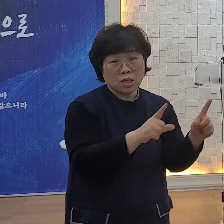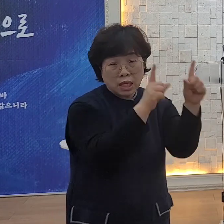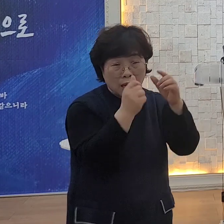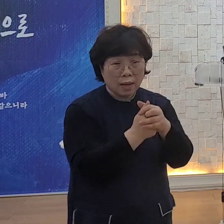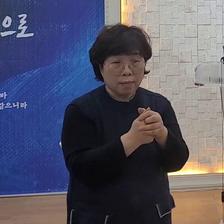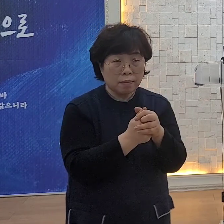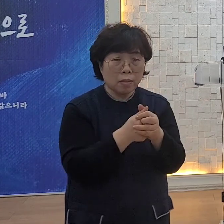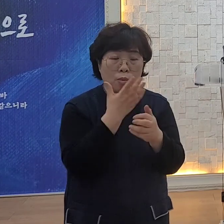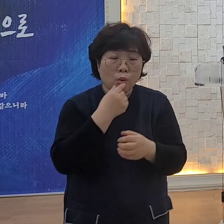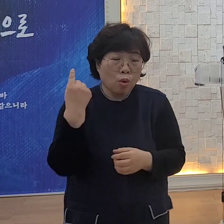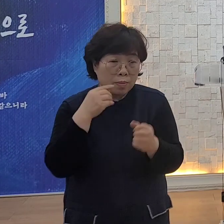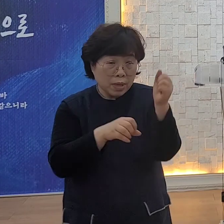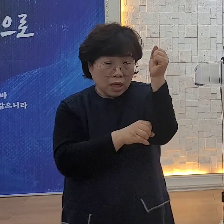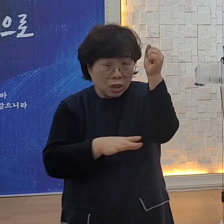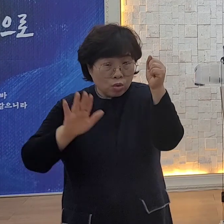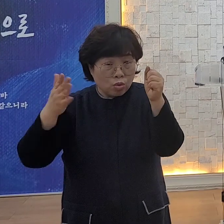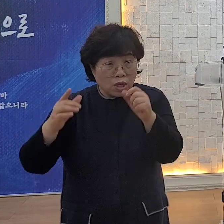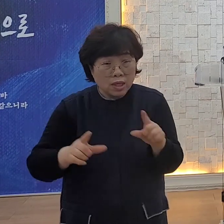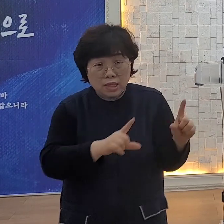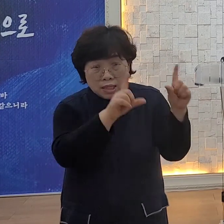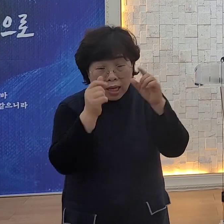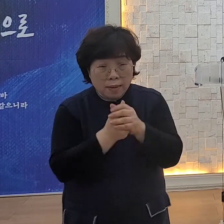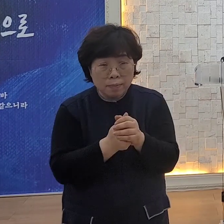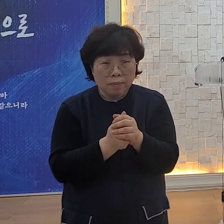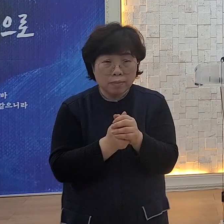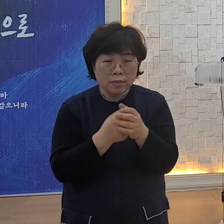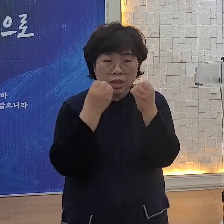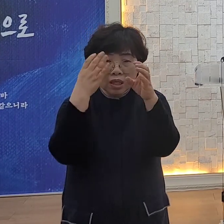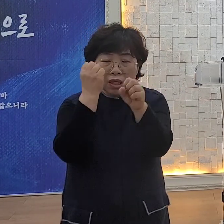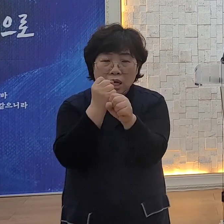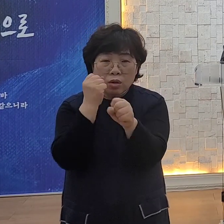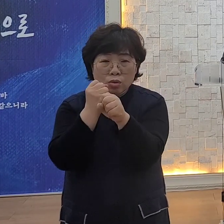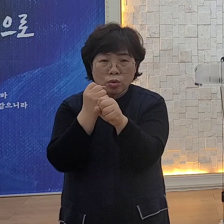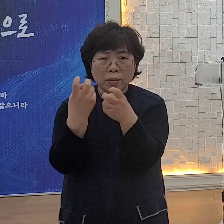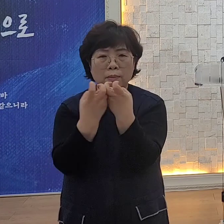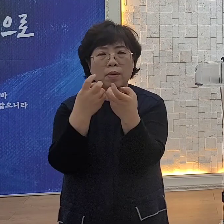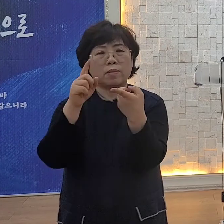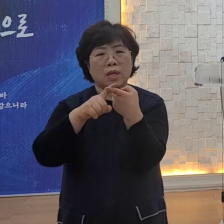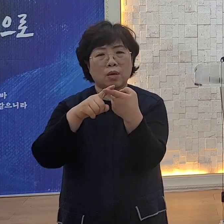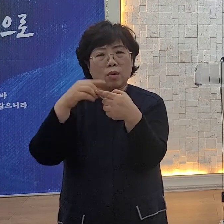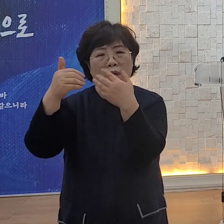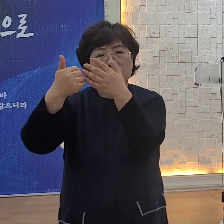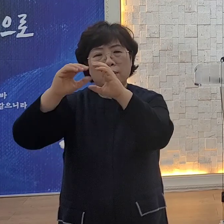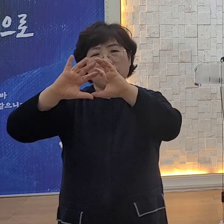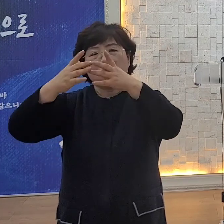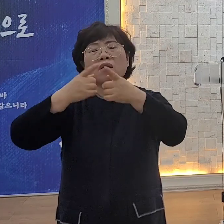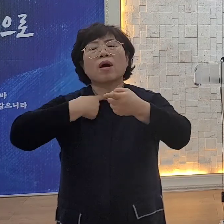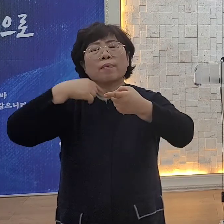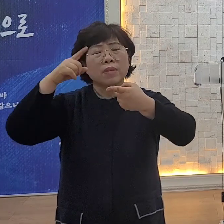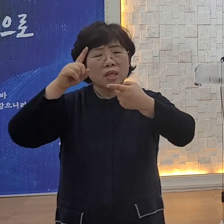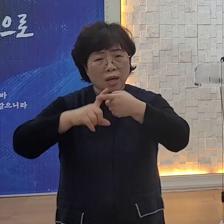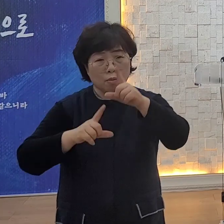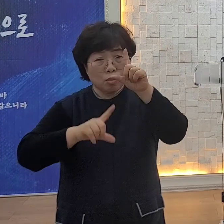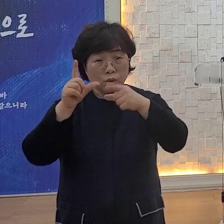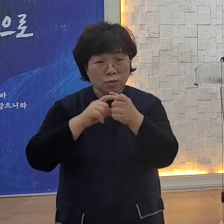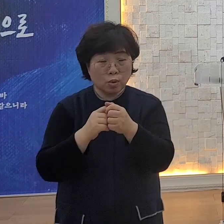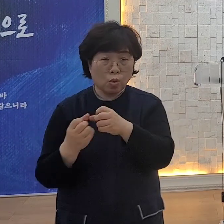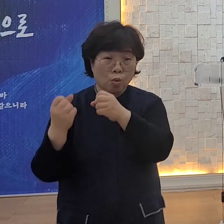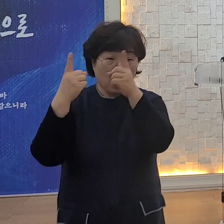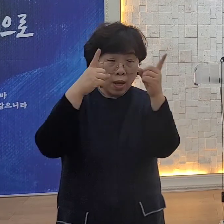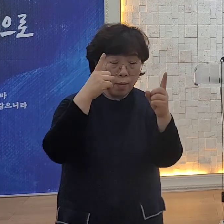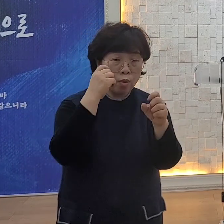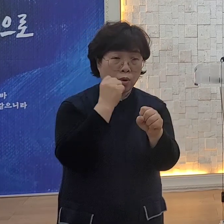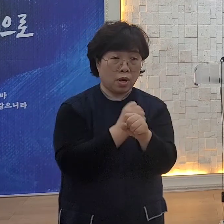복음이 기준이 되는 삶. 창조 지서대로 순리대로 하나님의 백성답게 이 복음의